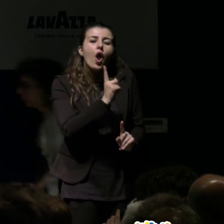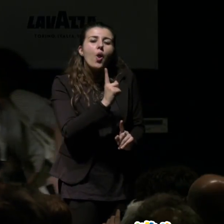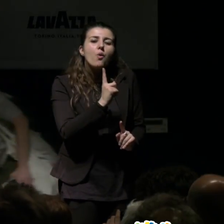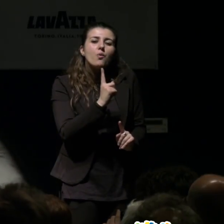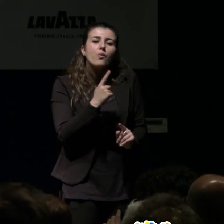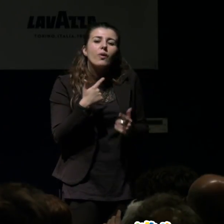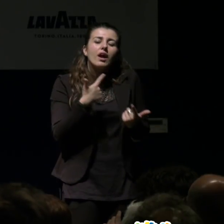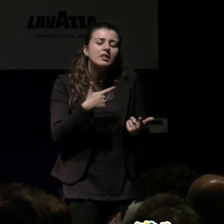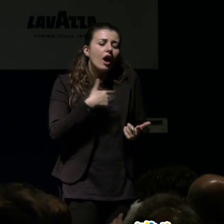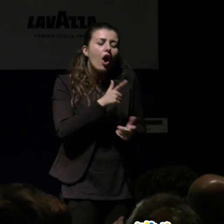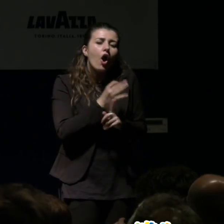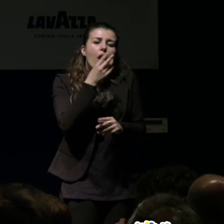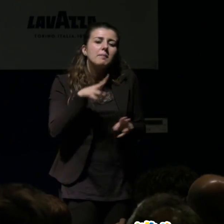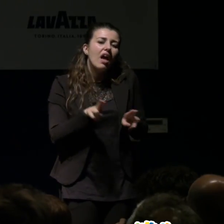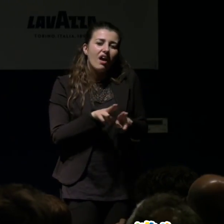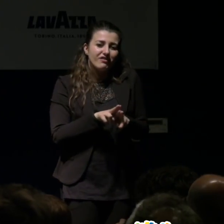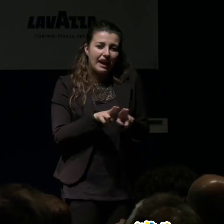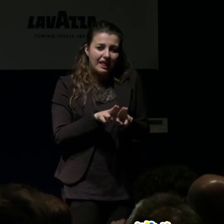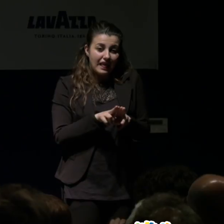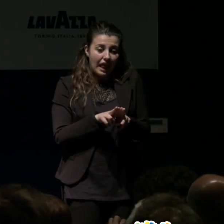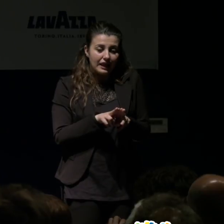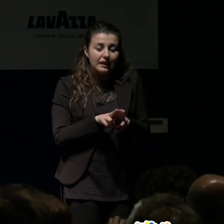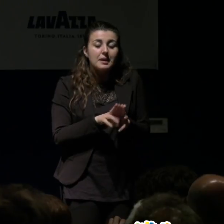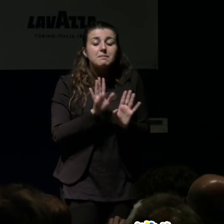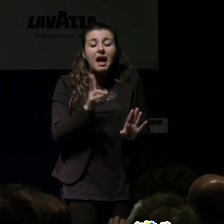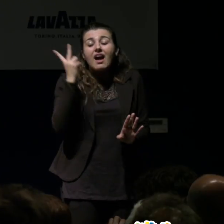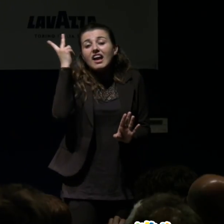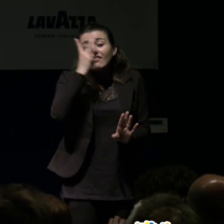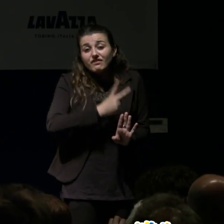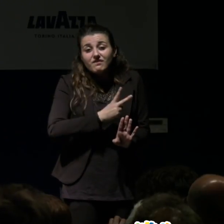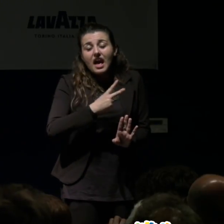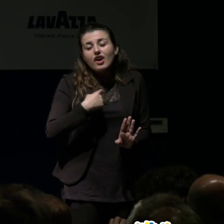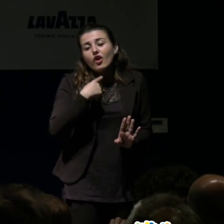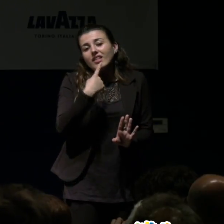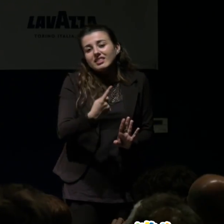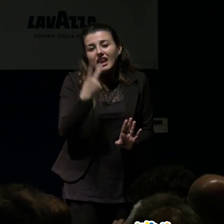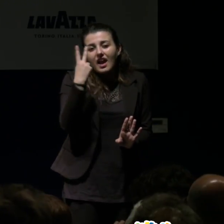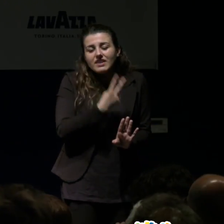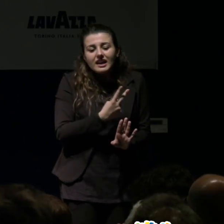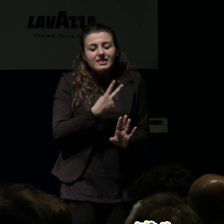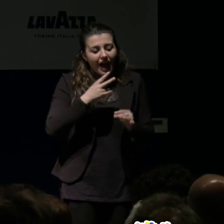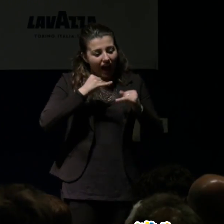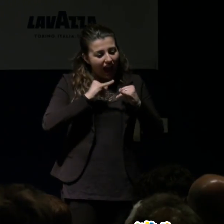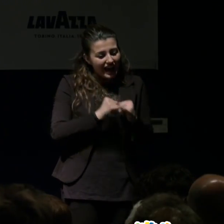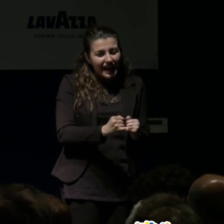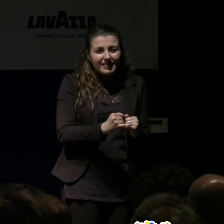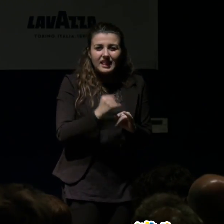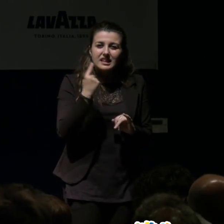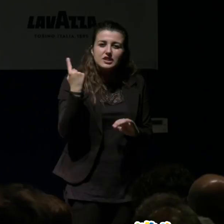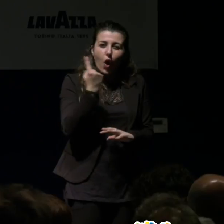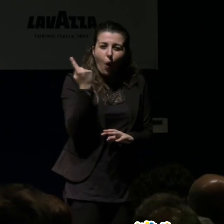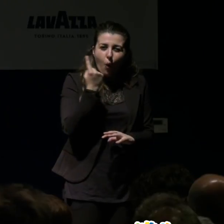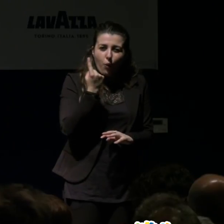letterariamente fratello però a dirla tutta la caratteristica davvero unica e